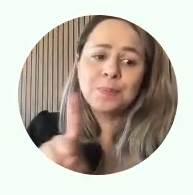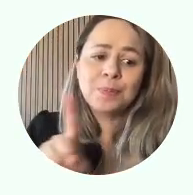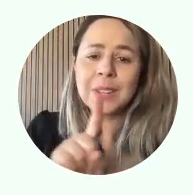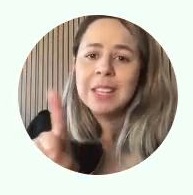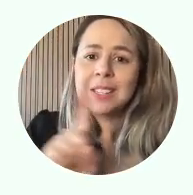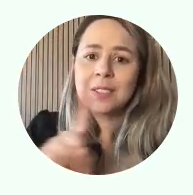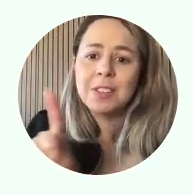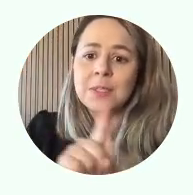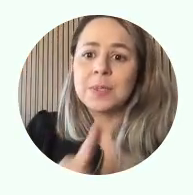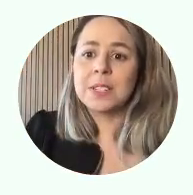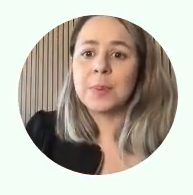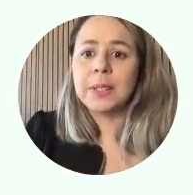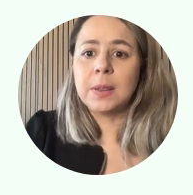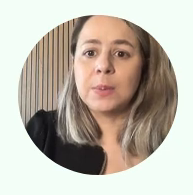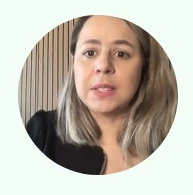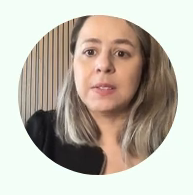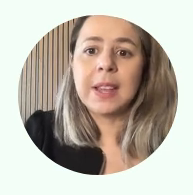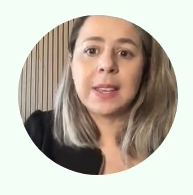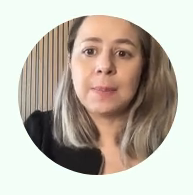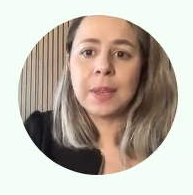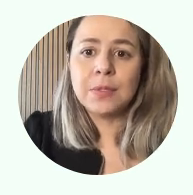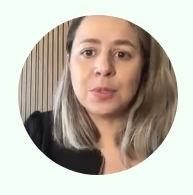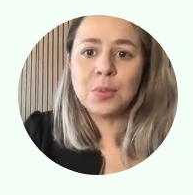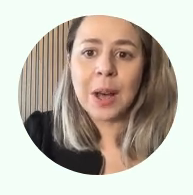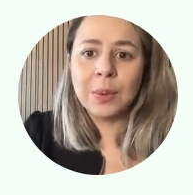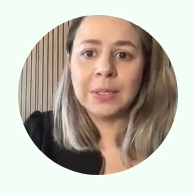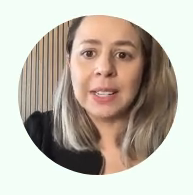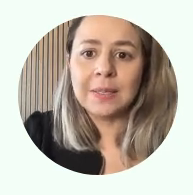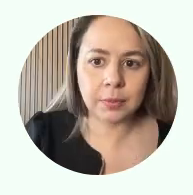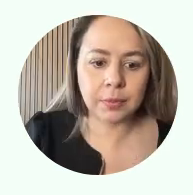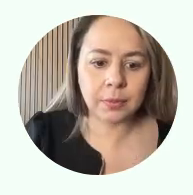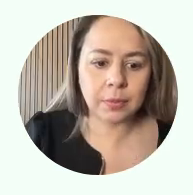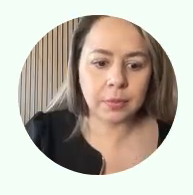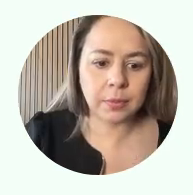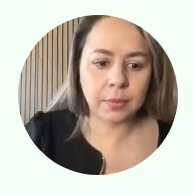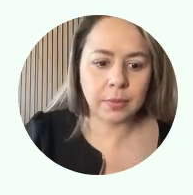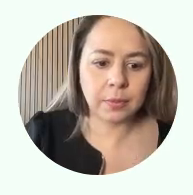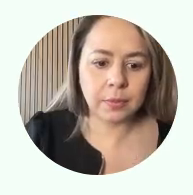não, vocês podem observar que é bem visual, né?